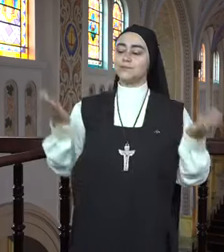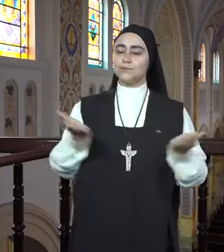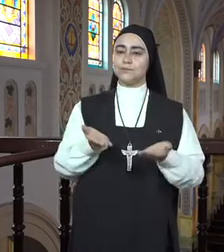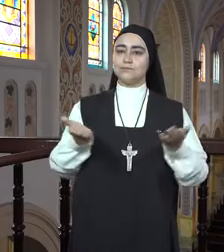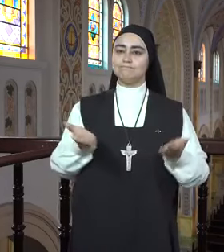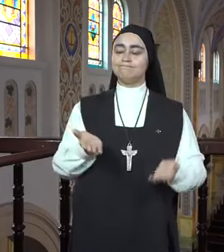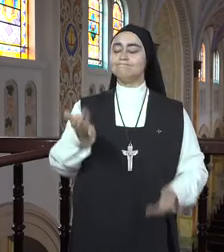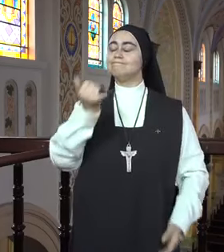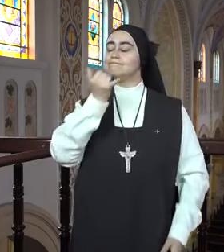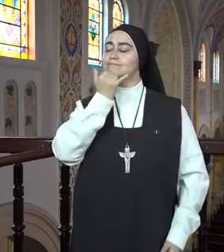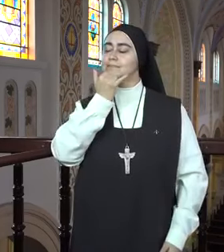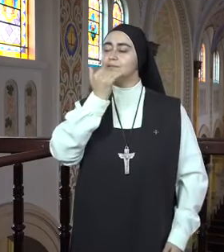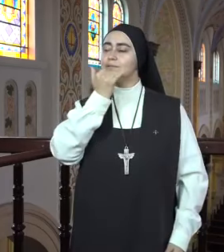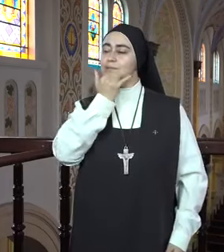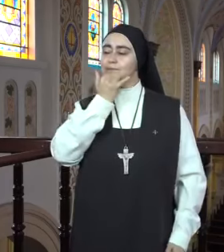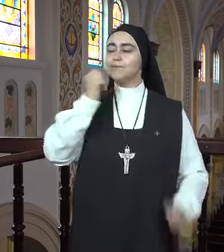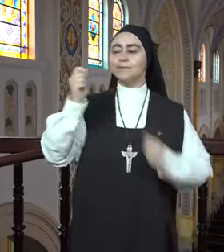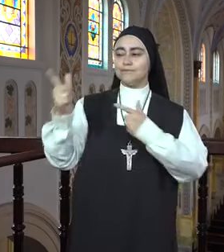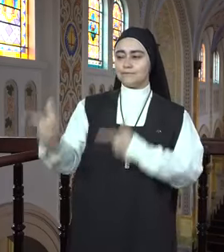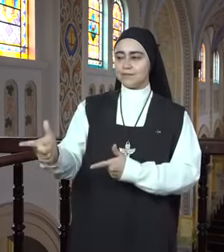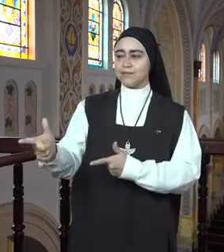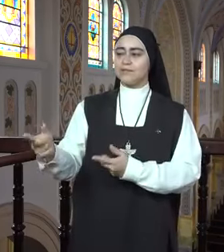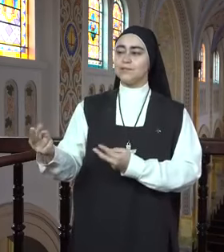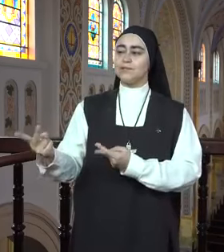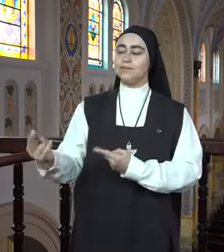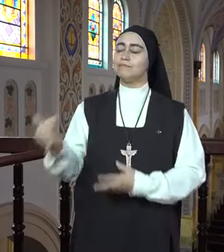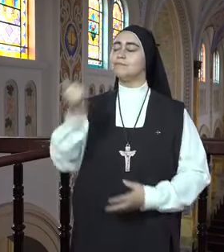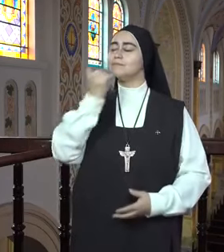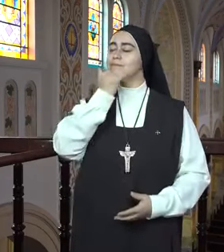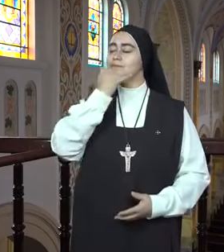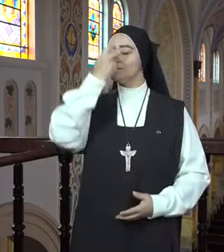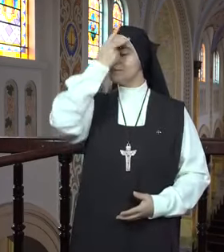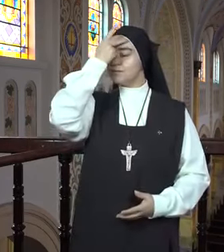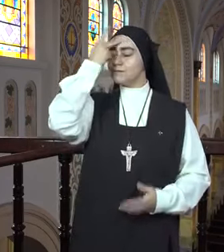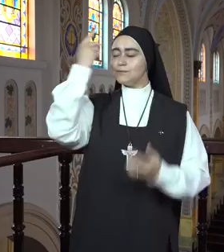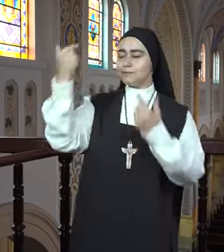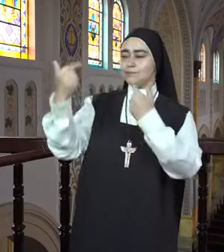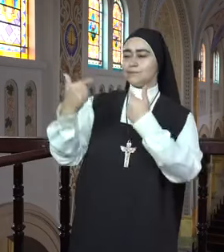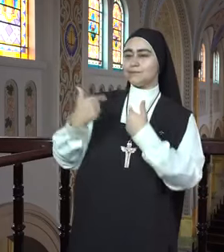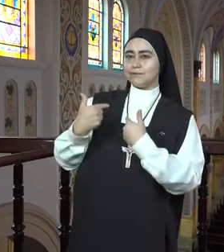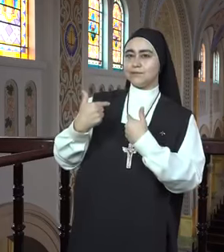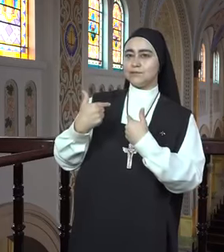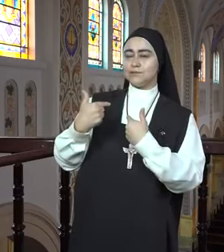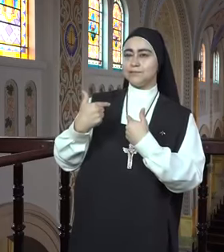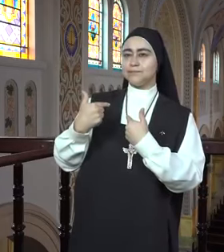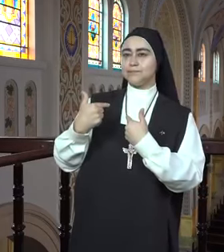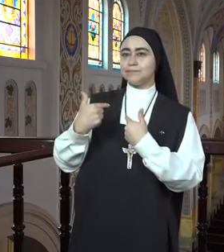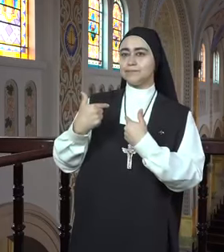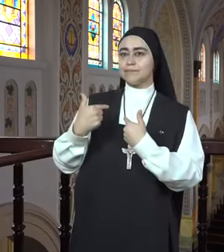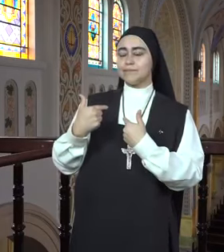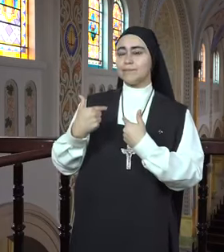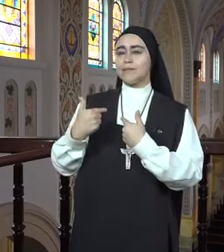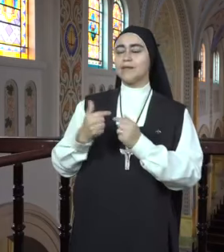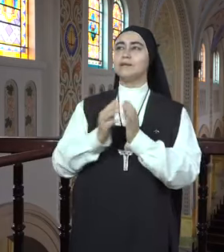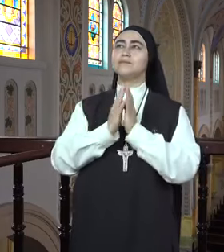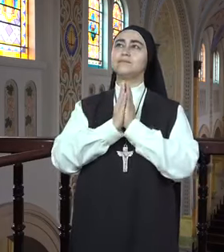dai hoje, perdoai-nos as nossas ofensas, assim como nós perdoamos a quem nos tem ofendido. E não nos